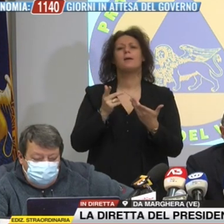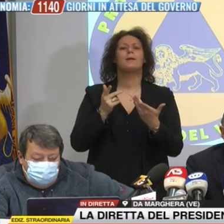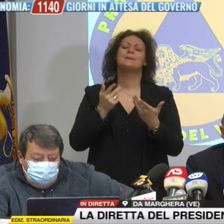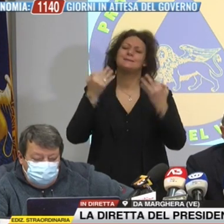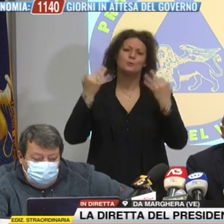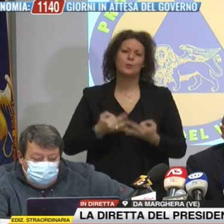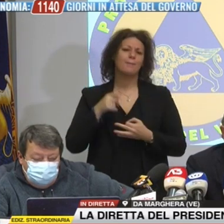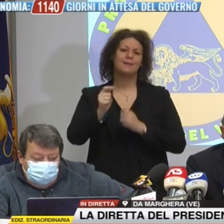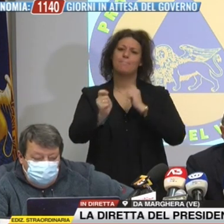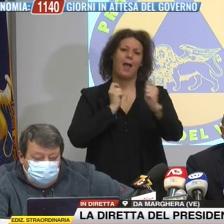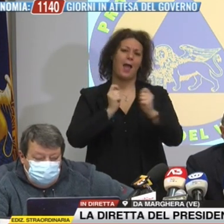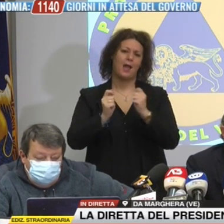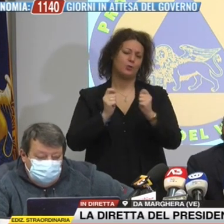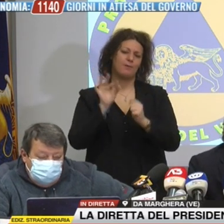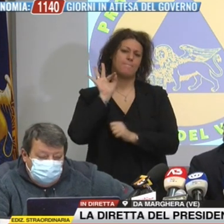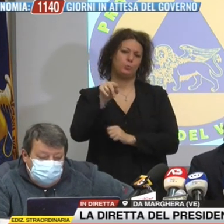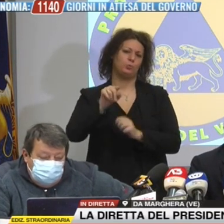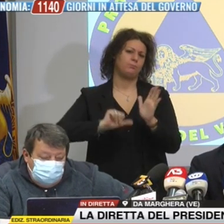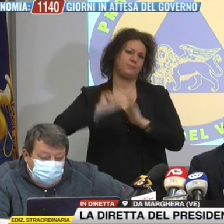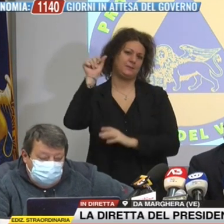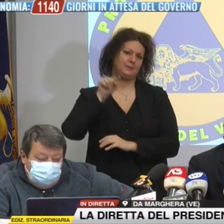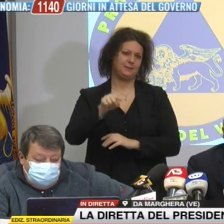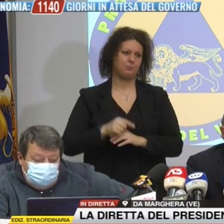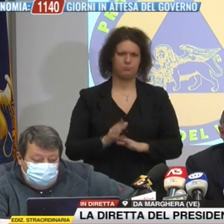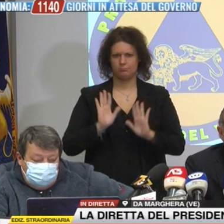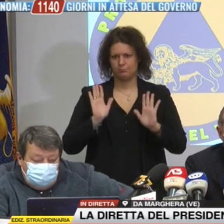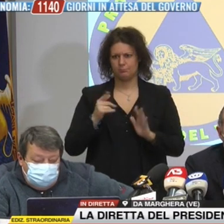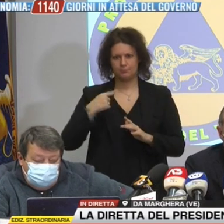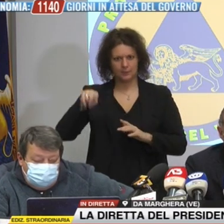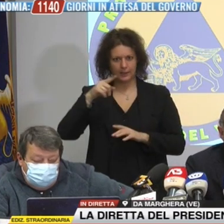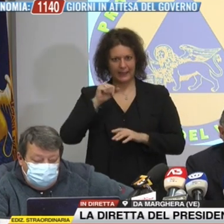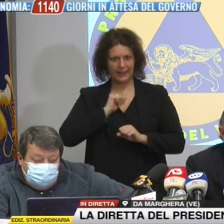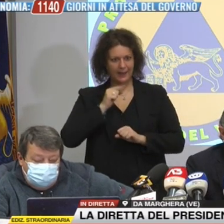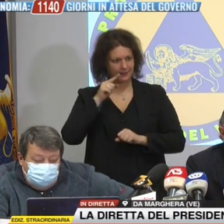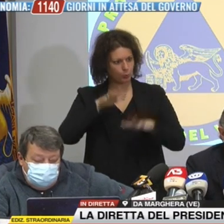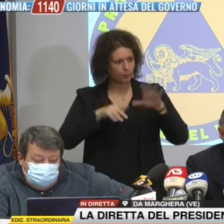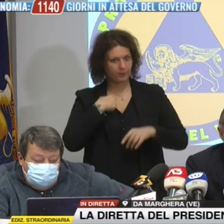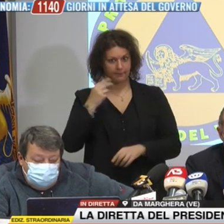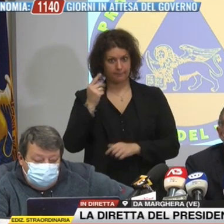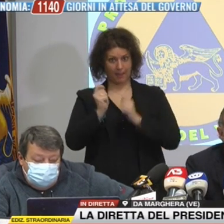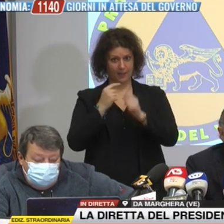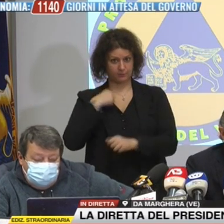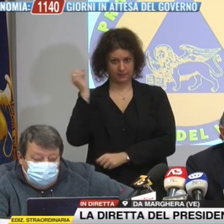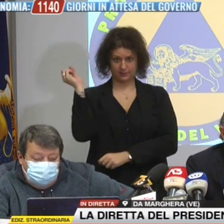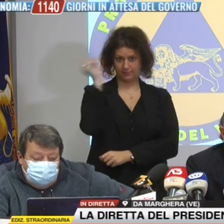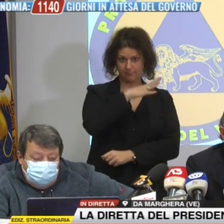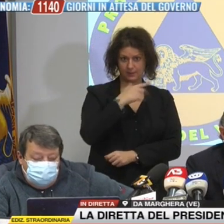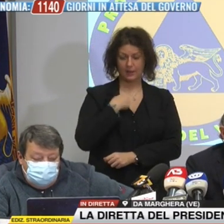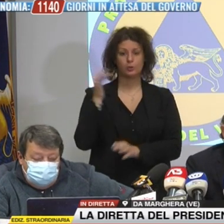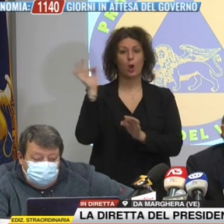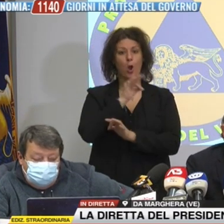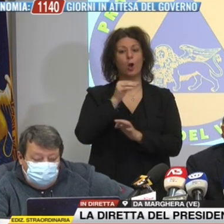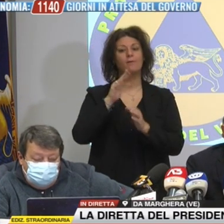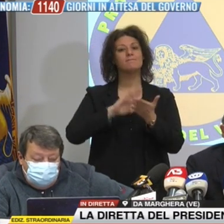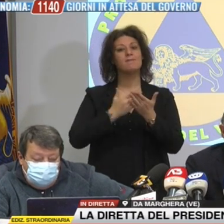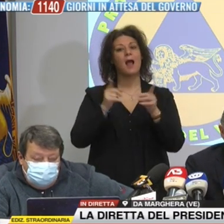non... Non venga mai nessuno il dubbio che ci dimentichiamo Padova o Padova è di serie B, per